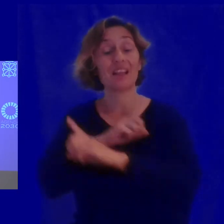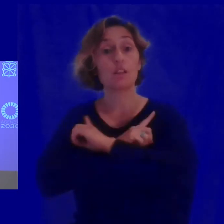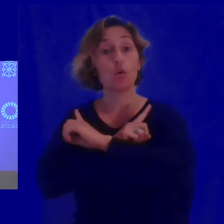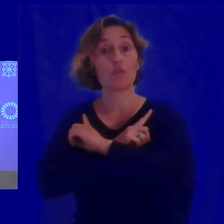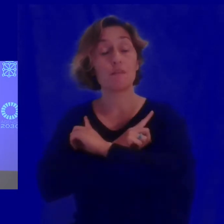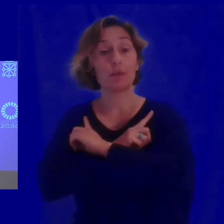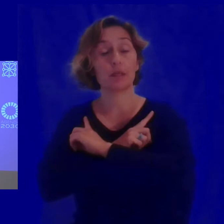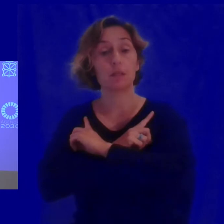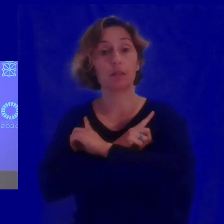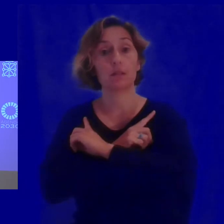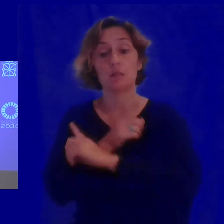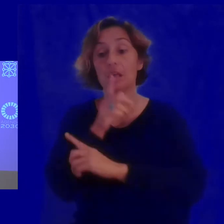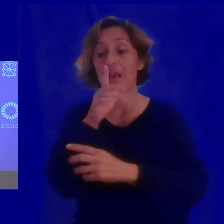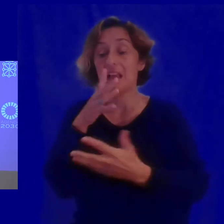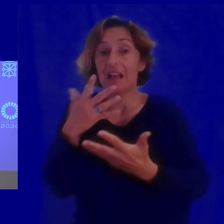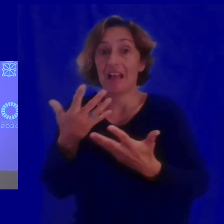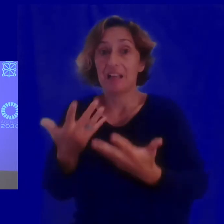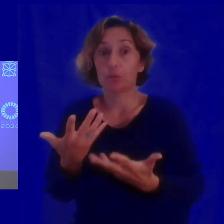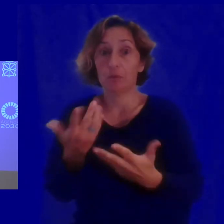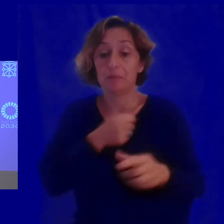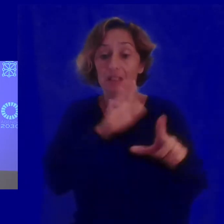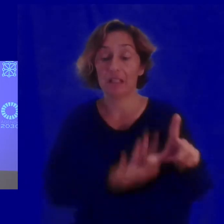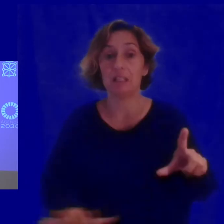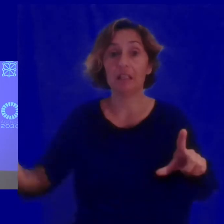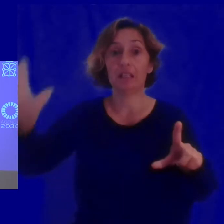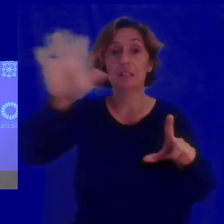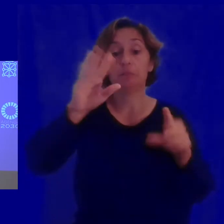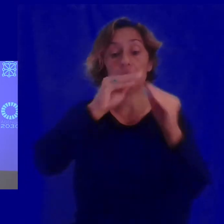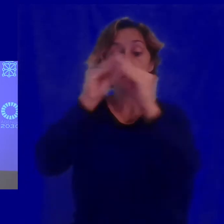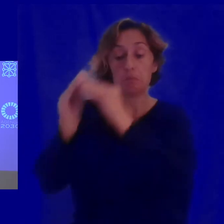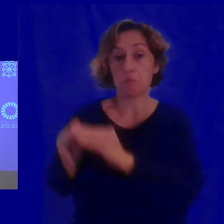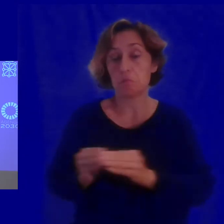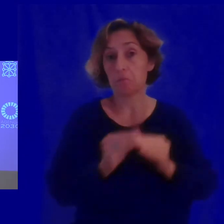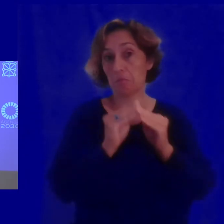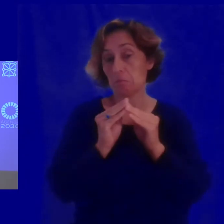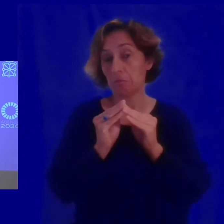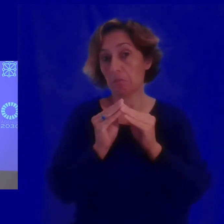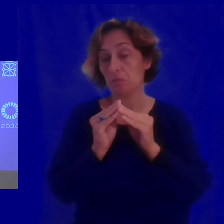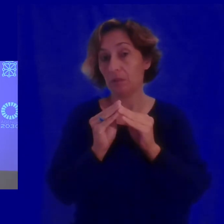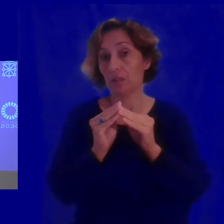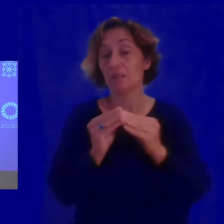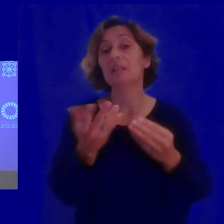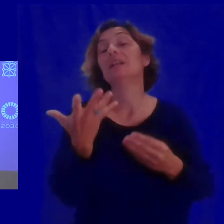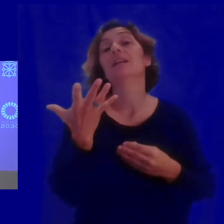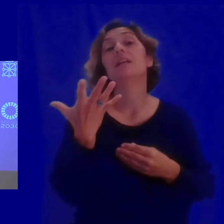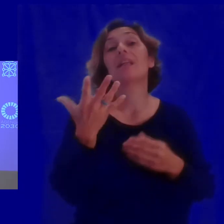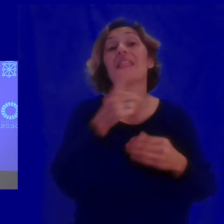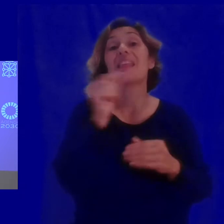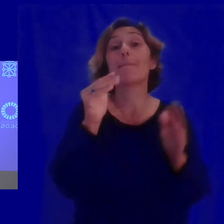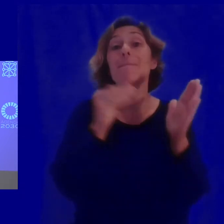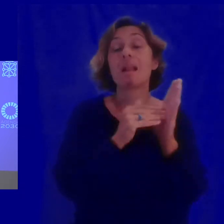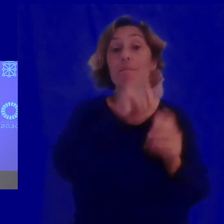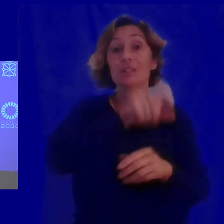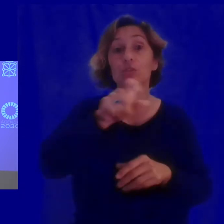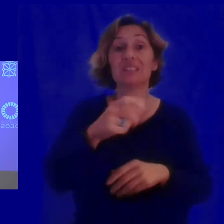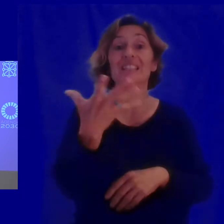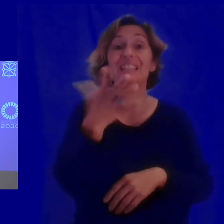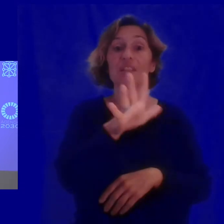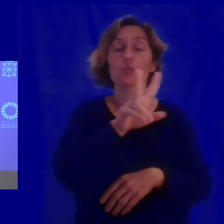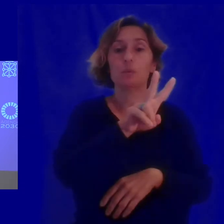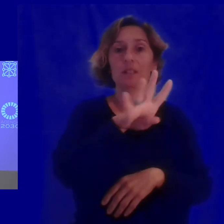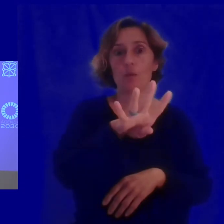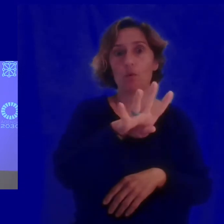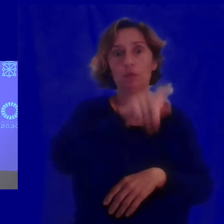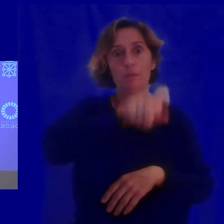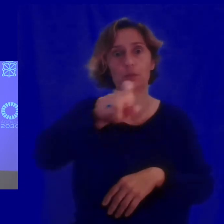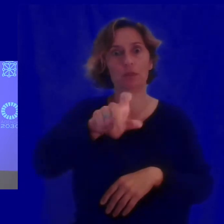a la media actual que hay en todo el Estado, con 524 casos por 100.000 habitantes, que es un nivel ya de por sí